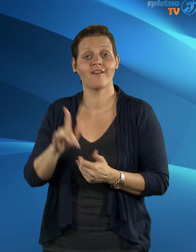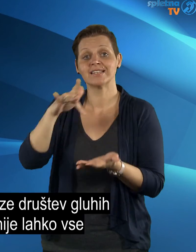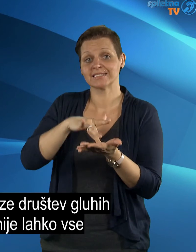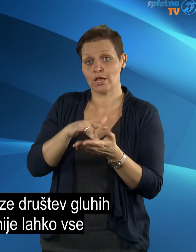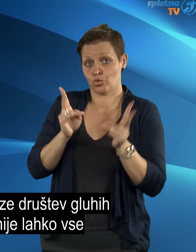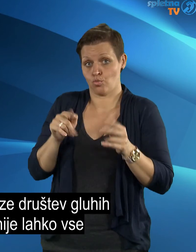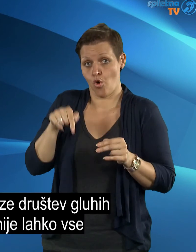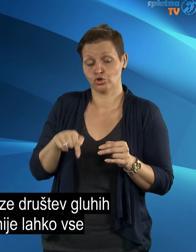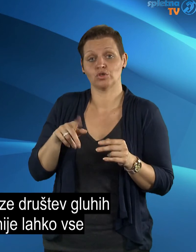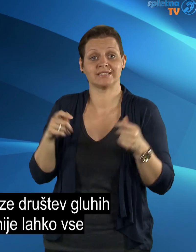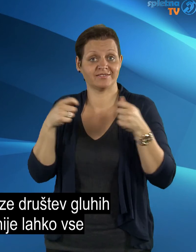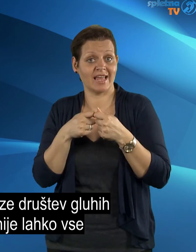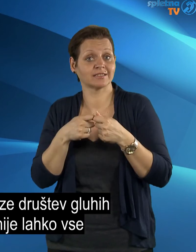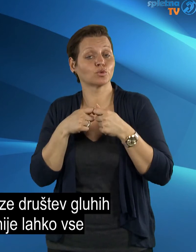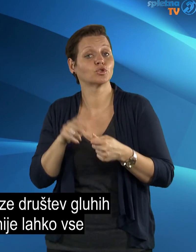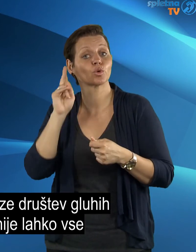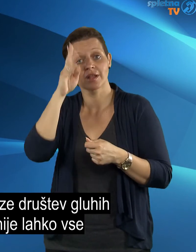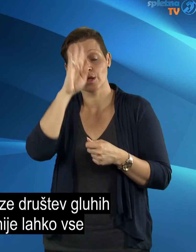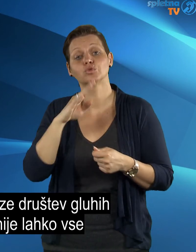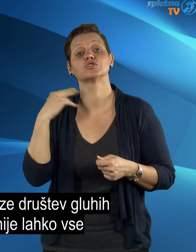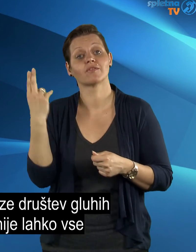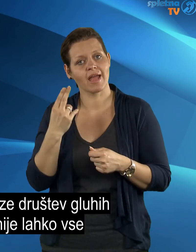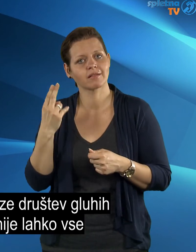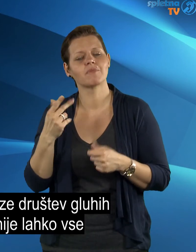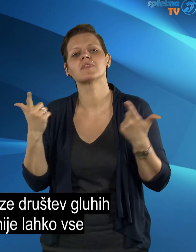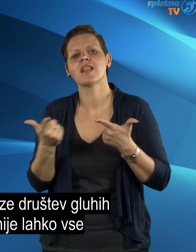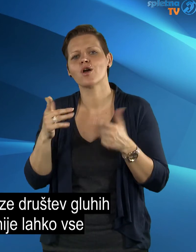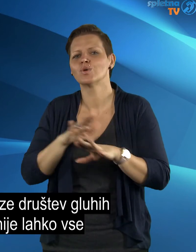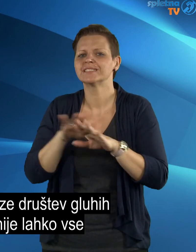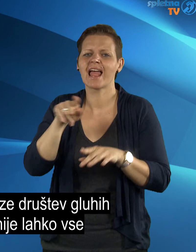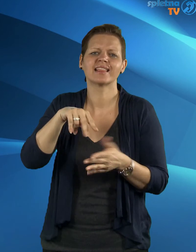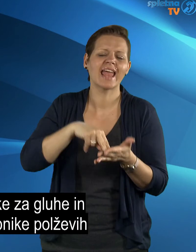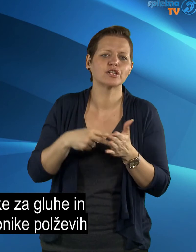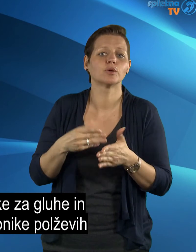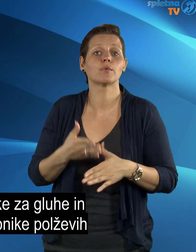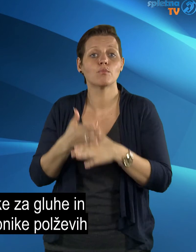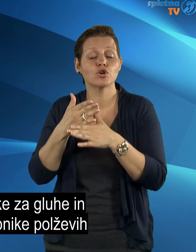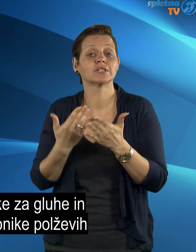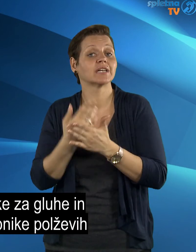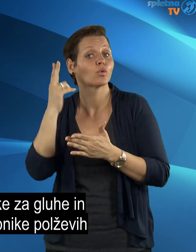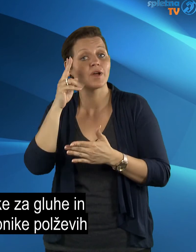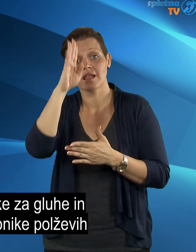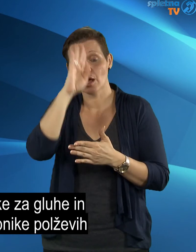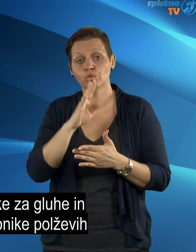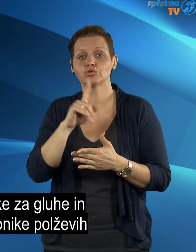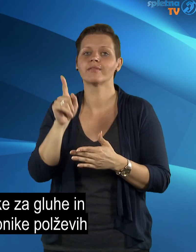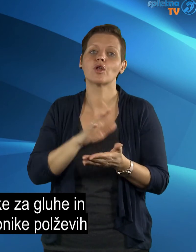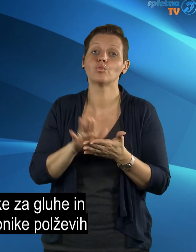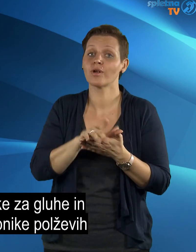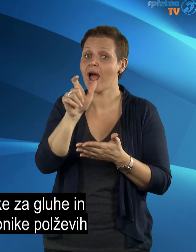V Centru možnosti Zveze društev gluhih in naglušnih Slovenije lahko vse tehnične pripomočke za gluhe in naglušne